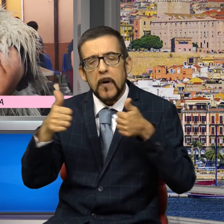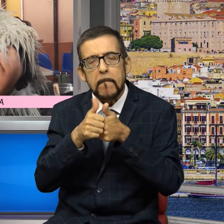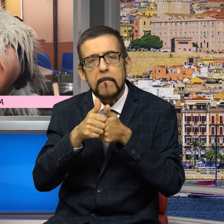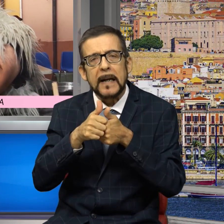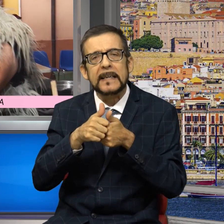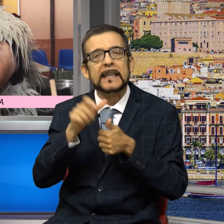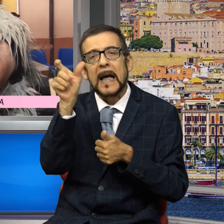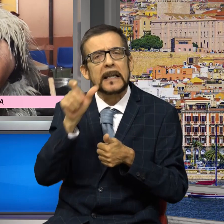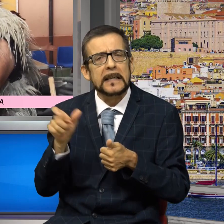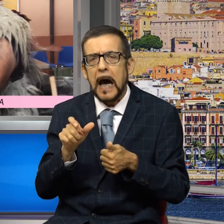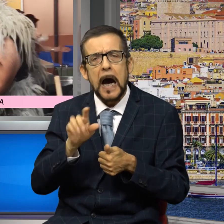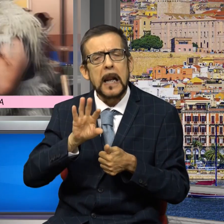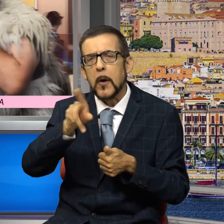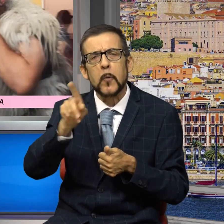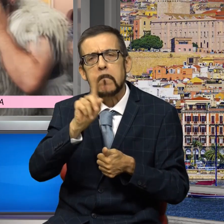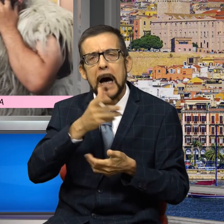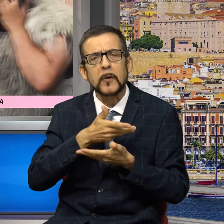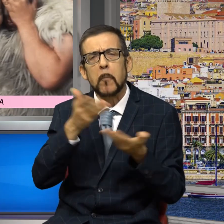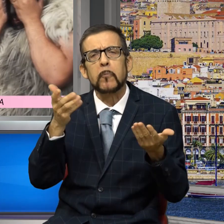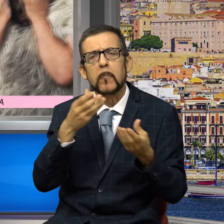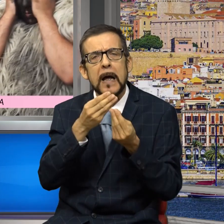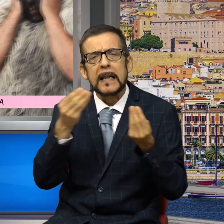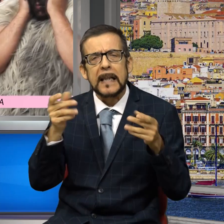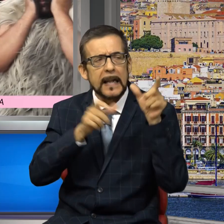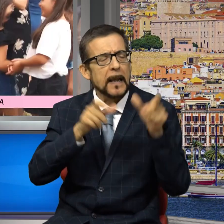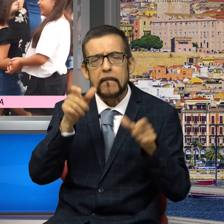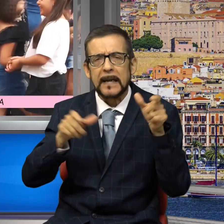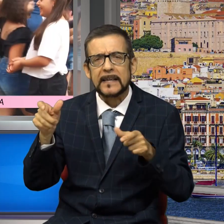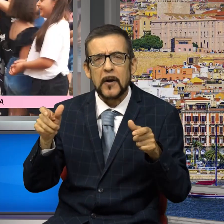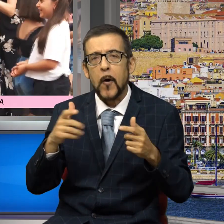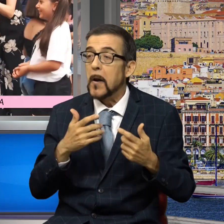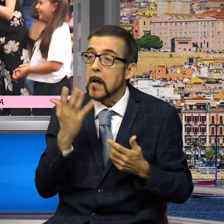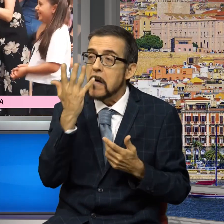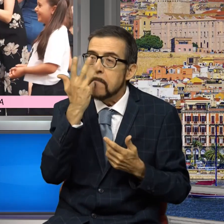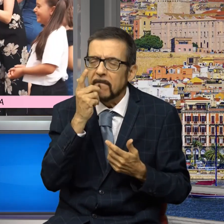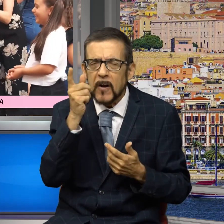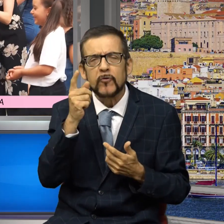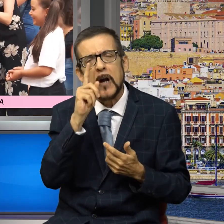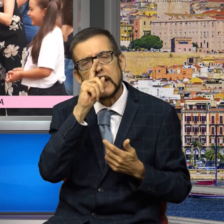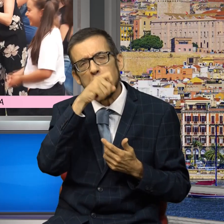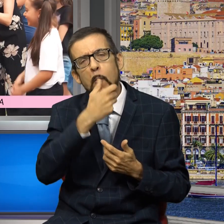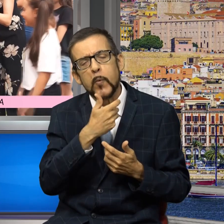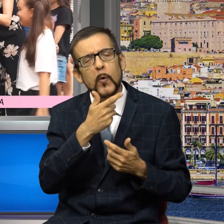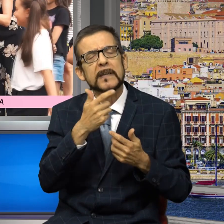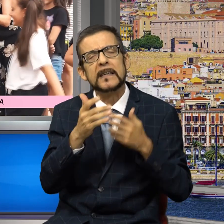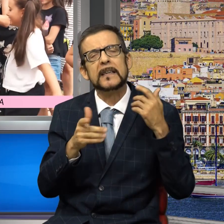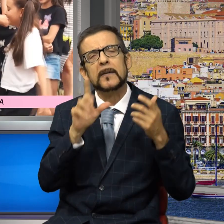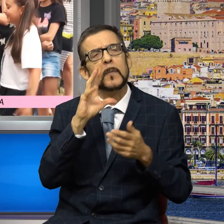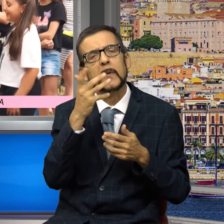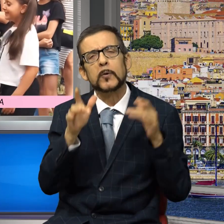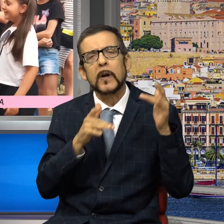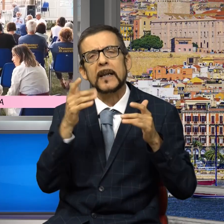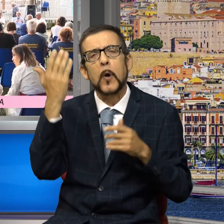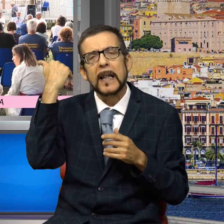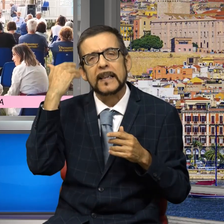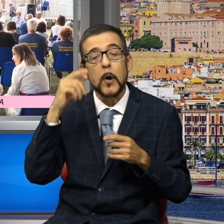rubato pubblico, c'era tantissima gente, tutti molto affascinati e incuriositi da questi riti antichi. Il